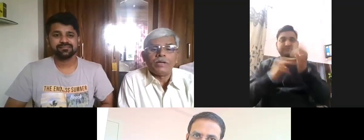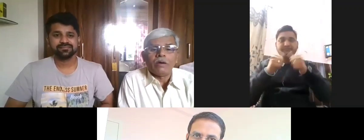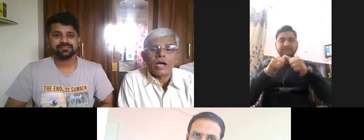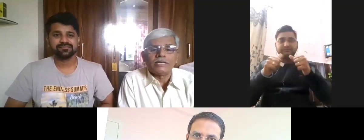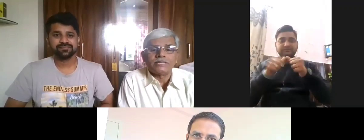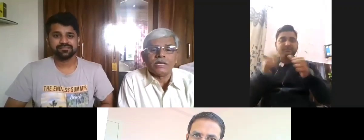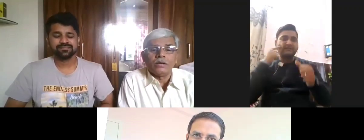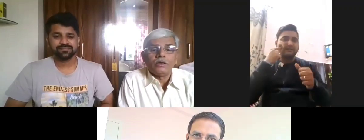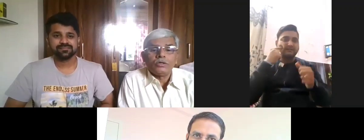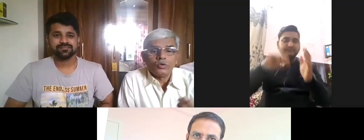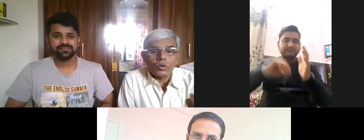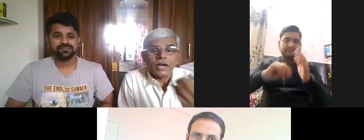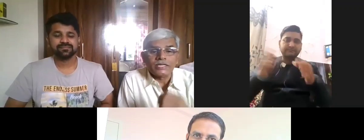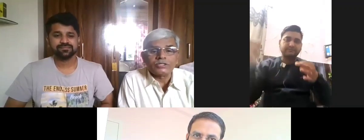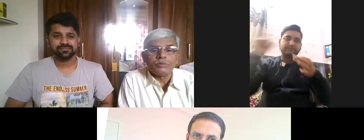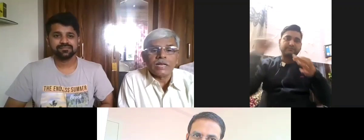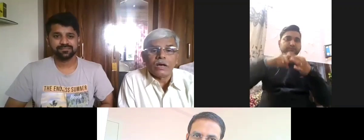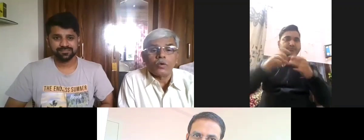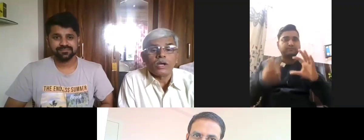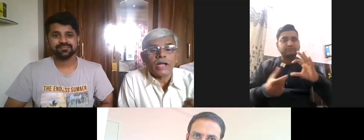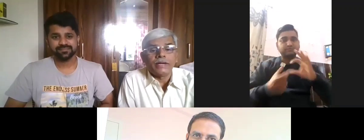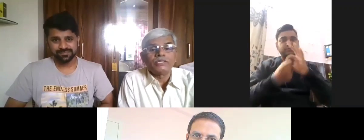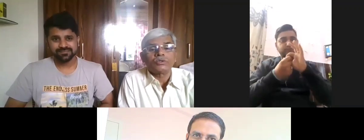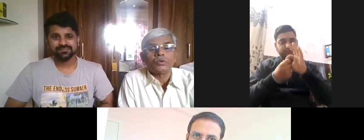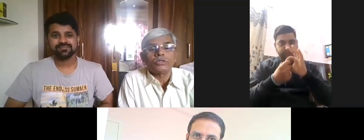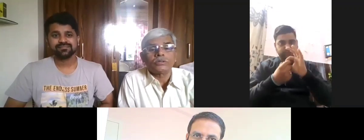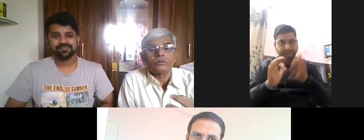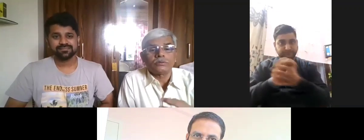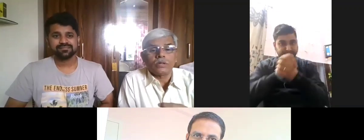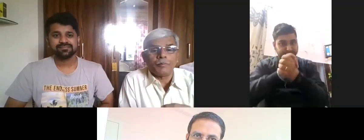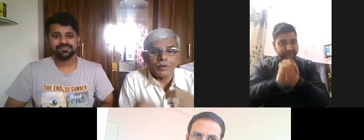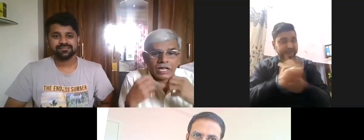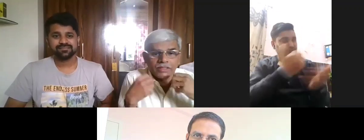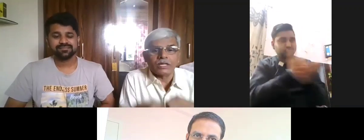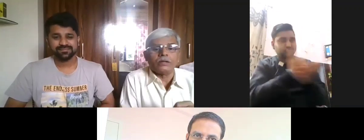हेल्प मिला वहां से जो गाइडेंस मिला और गाइडेंस को